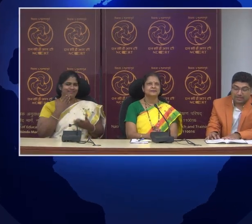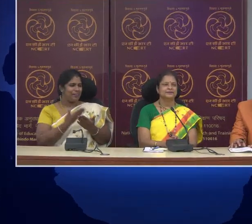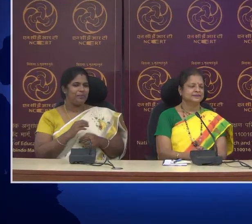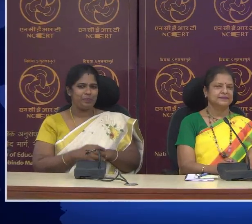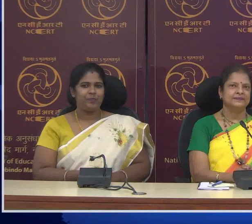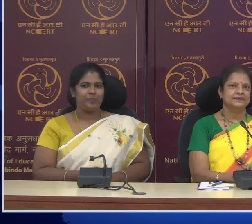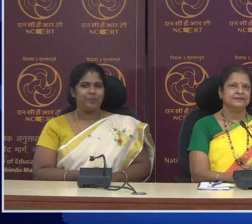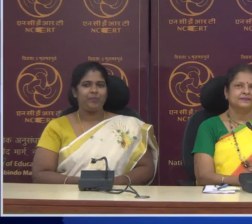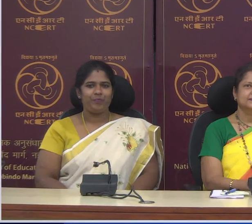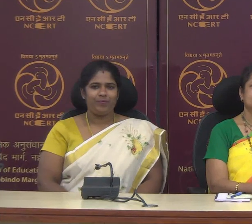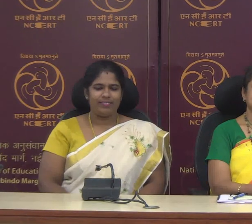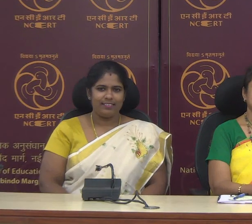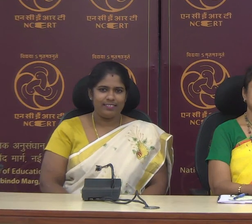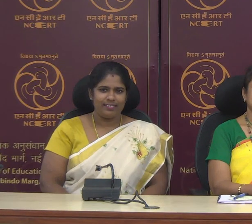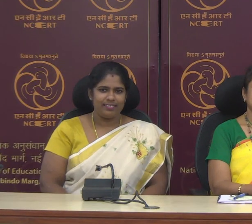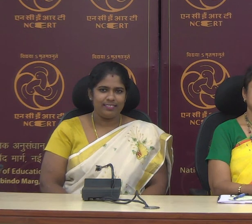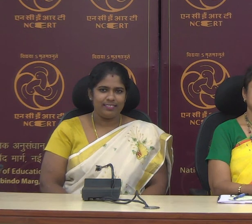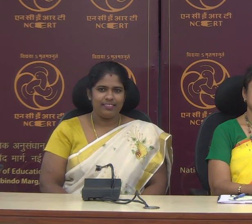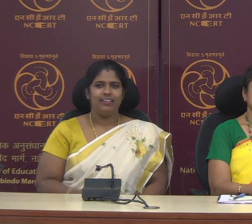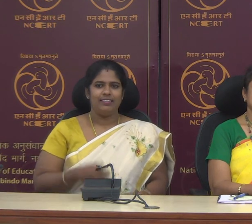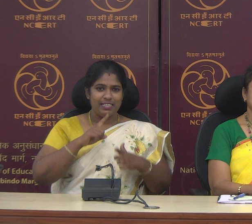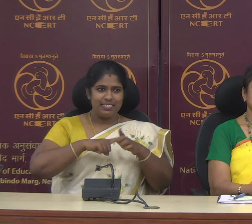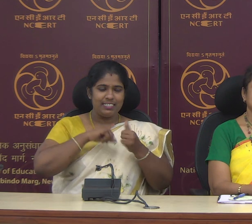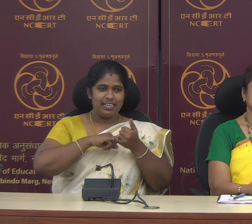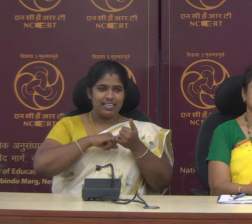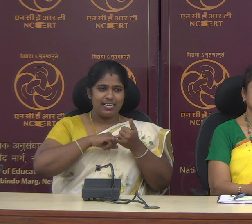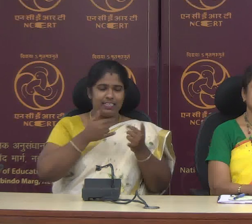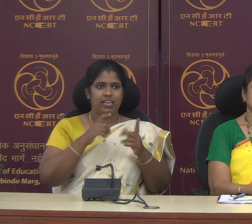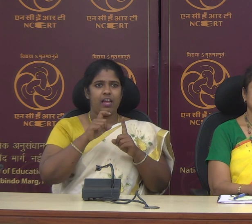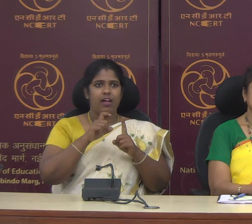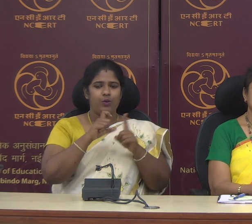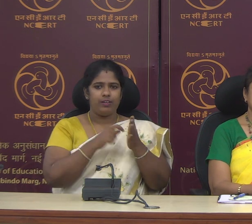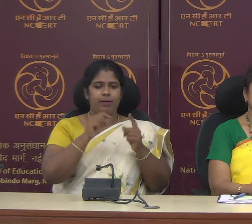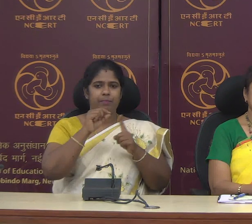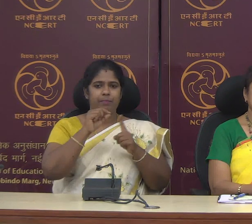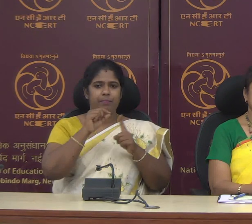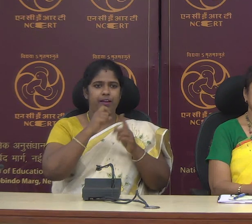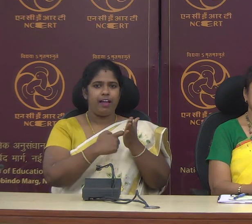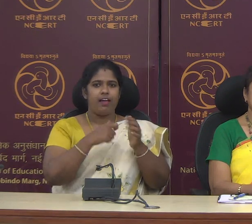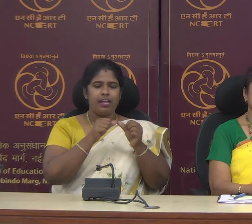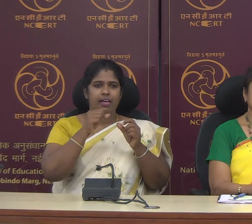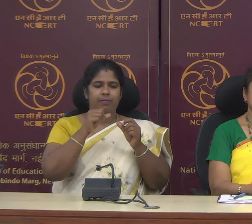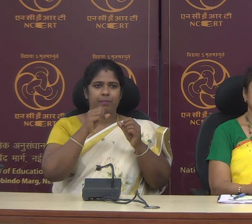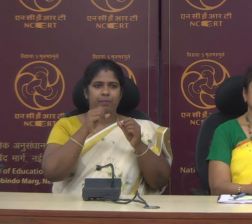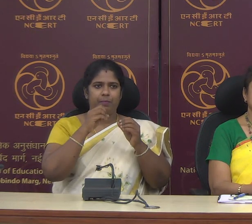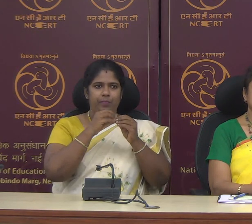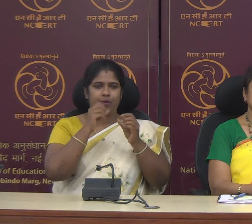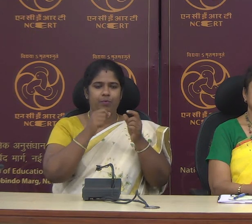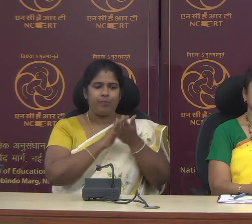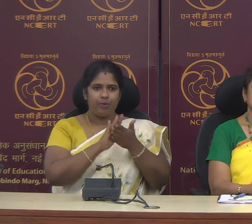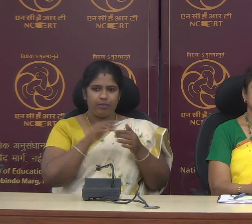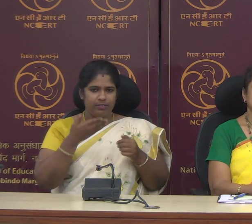और हमारे साथ प्रबोध सर जुड़े थे, वो अपनी कुछ कमिटमेंट्स की वजह से यहाँ से जल्दी चले गए। बहरहाल,